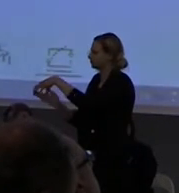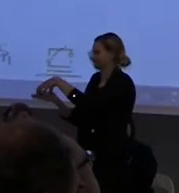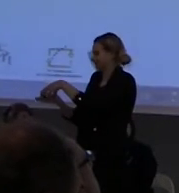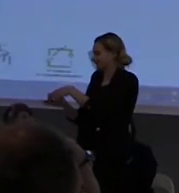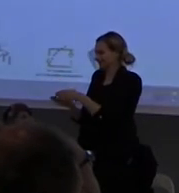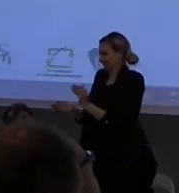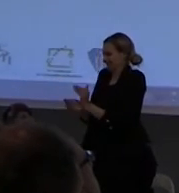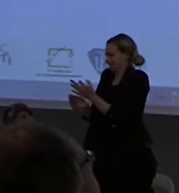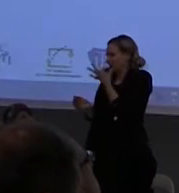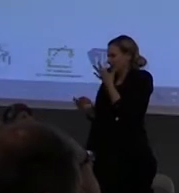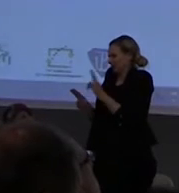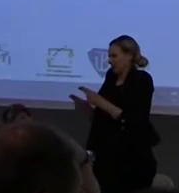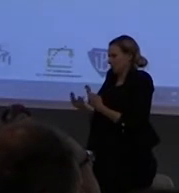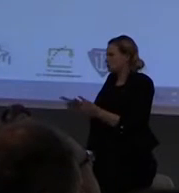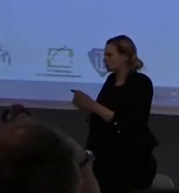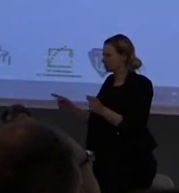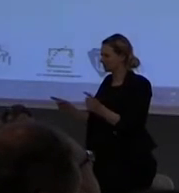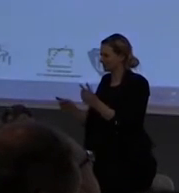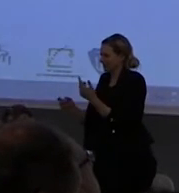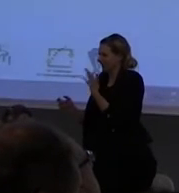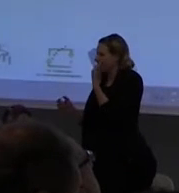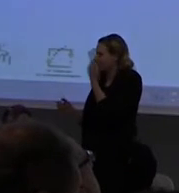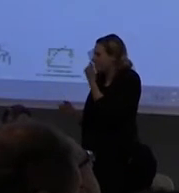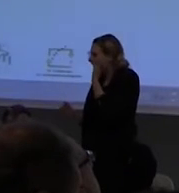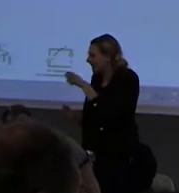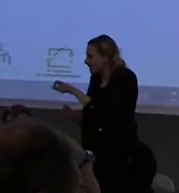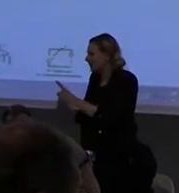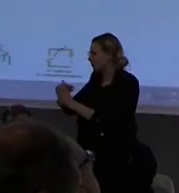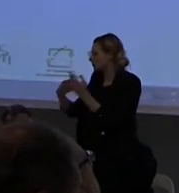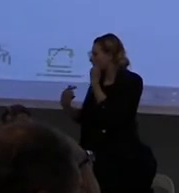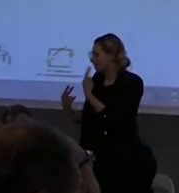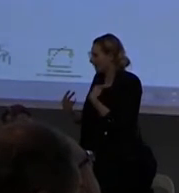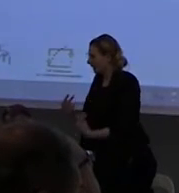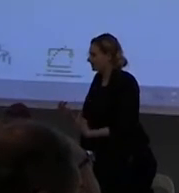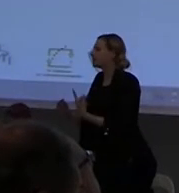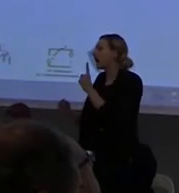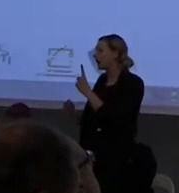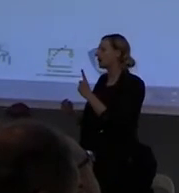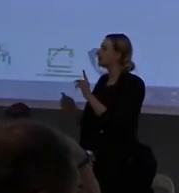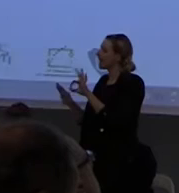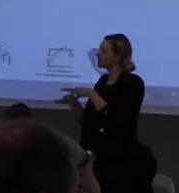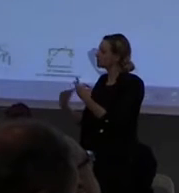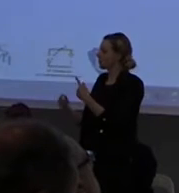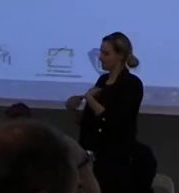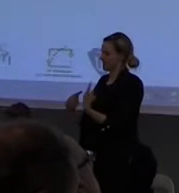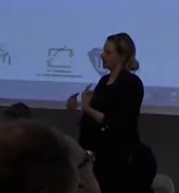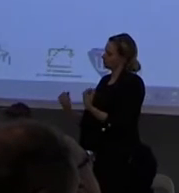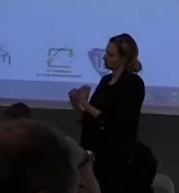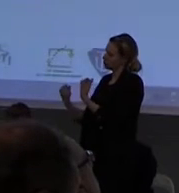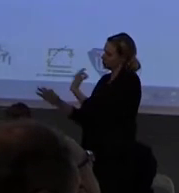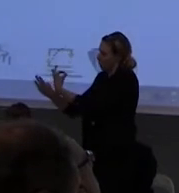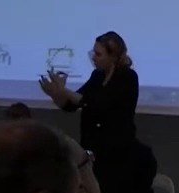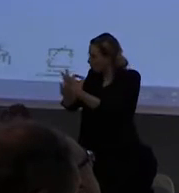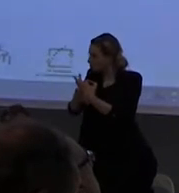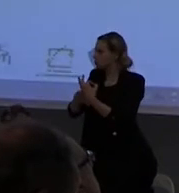a nacenit. Je zřejmé, že v celém tom systému, tak aby na to